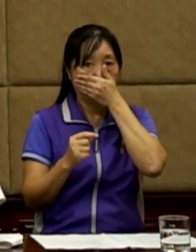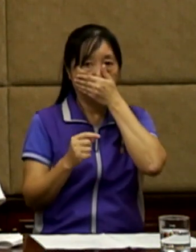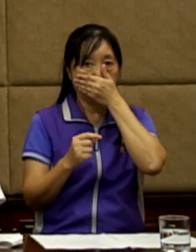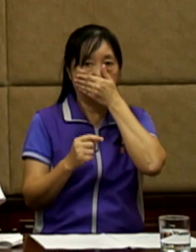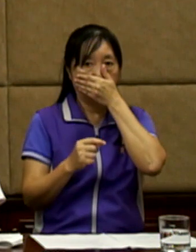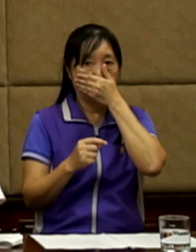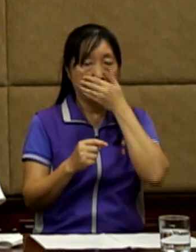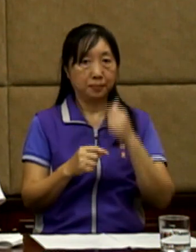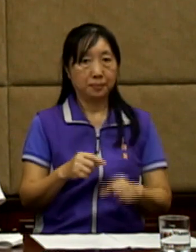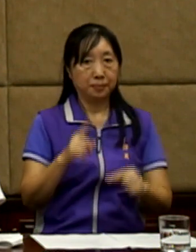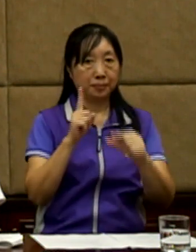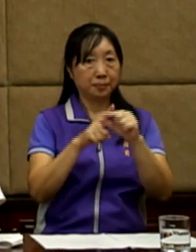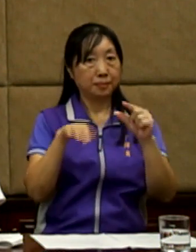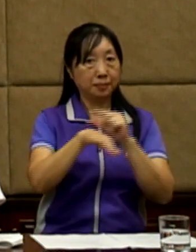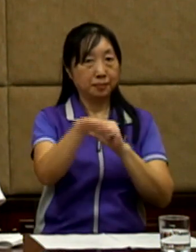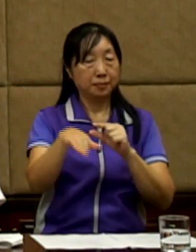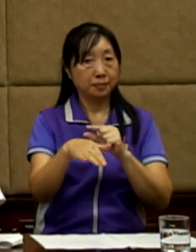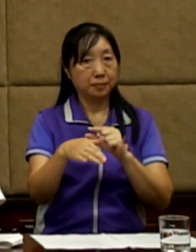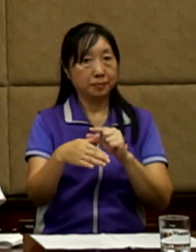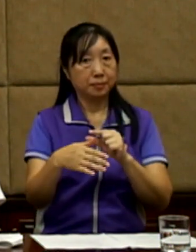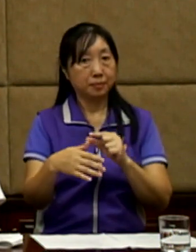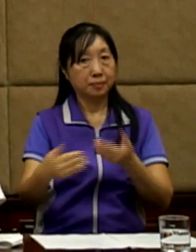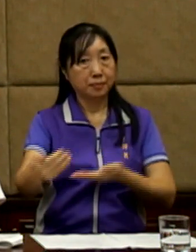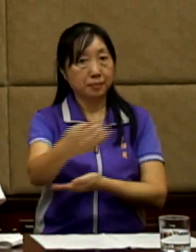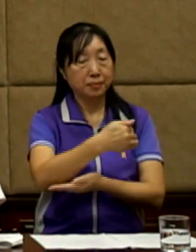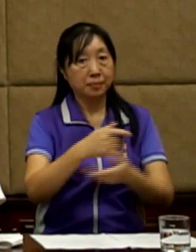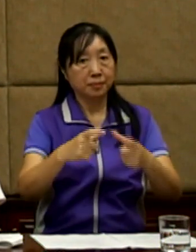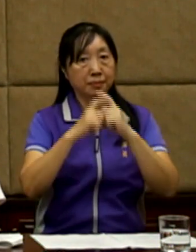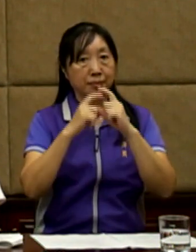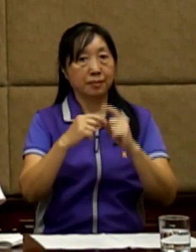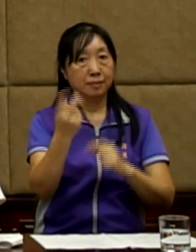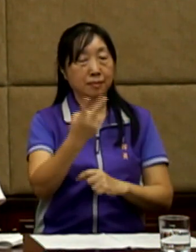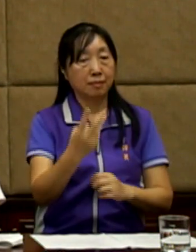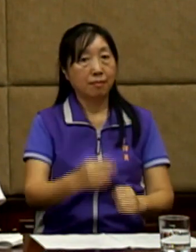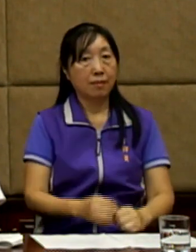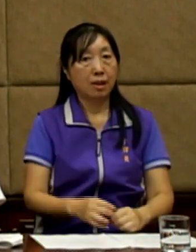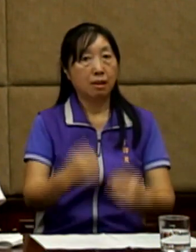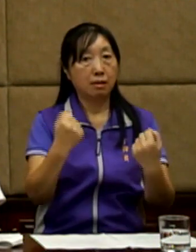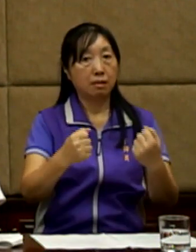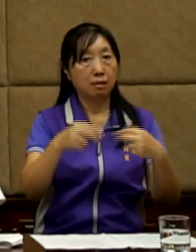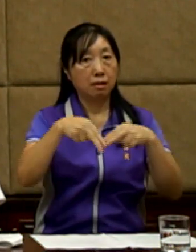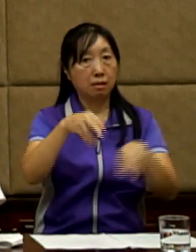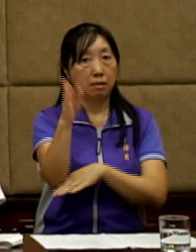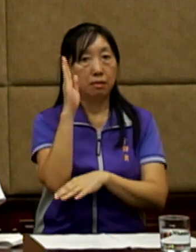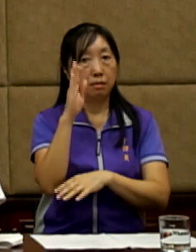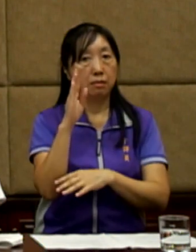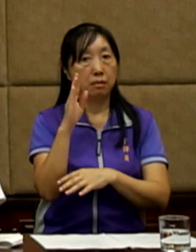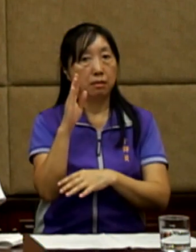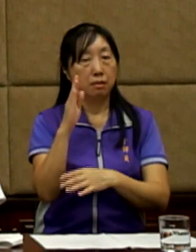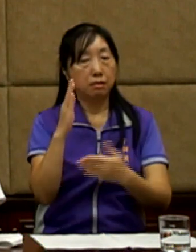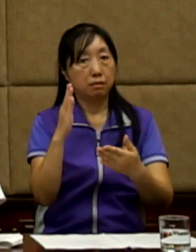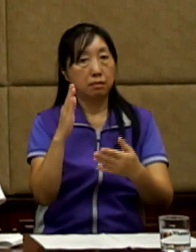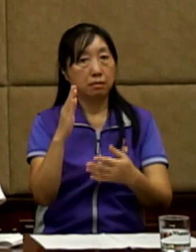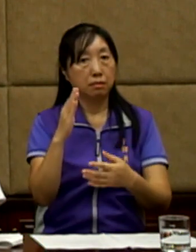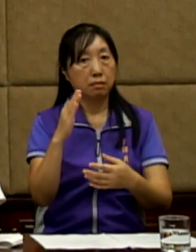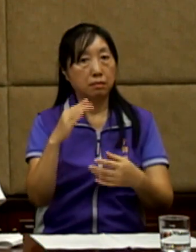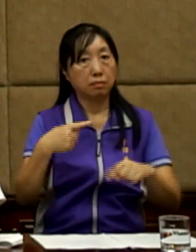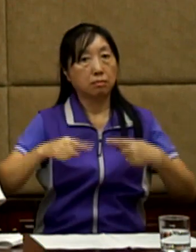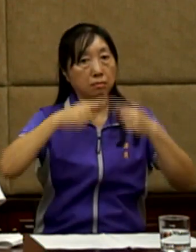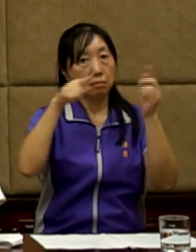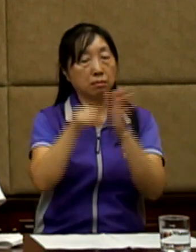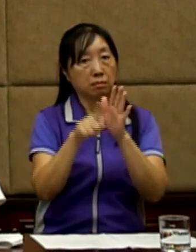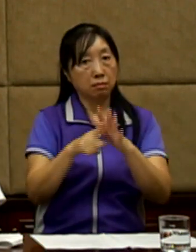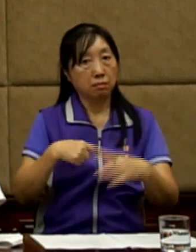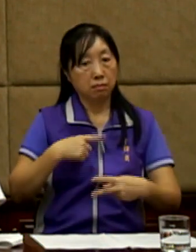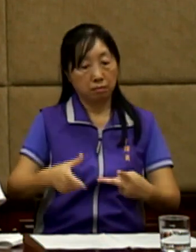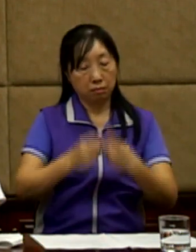功率频的事情都的行政诉讼，其实在第二次诉讼都还输掉，就是我们有把